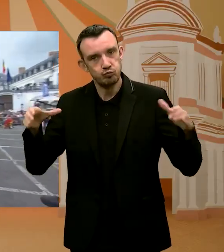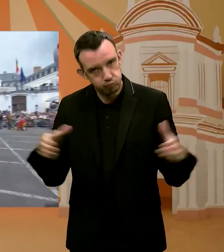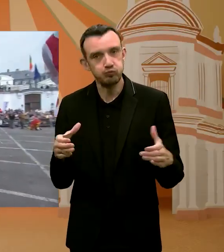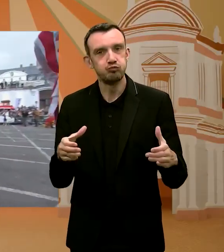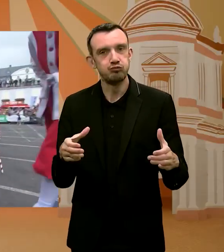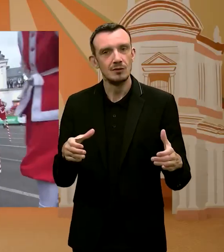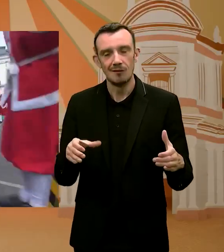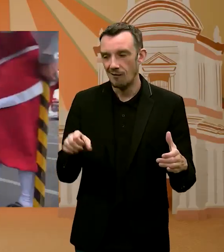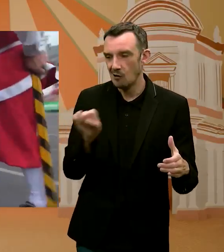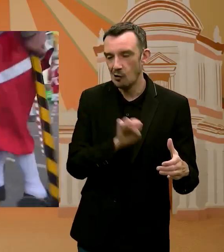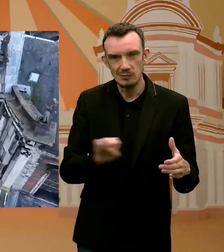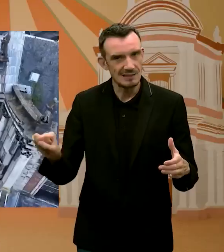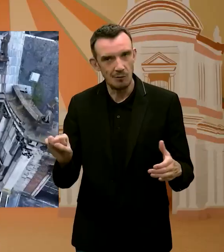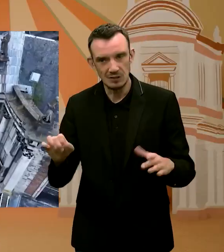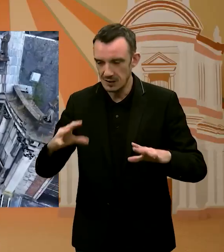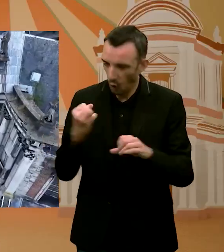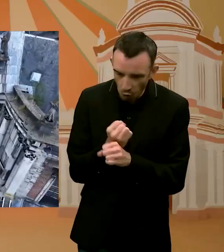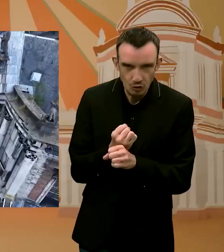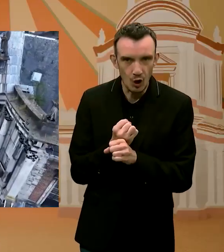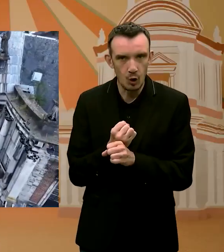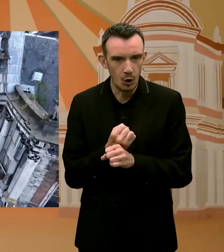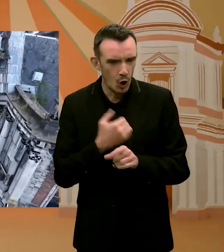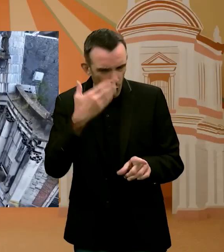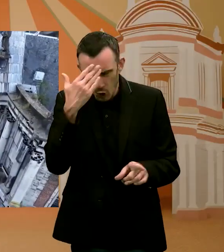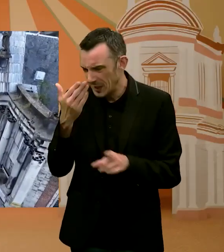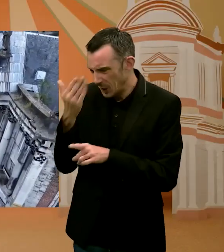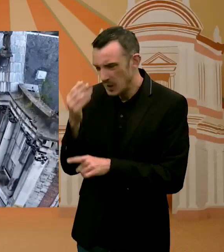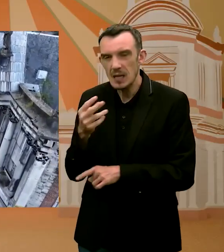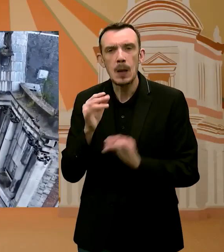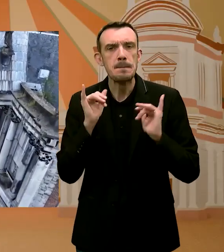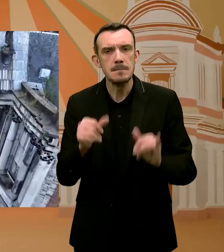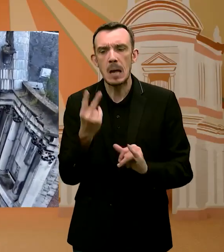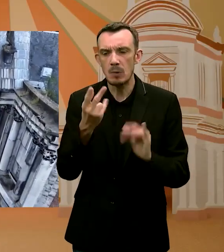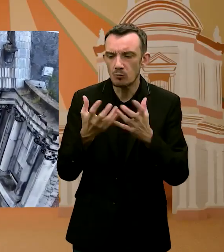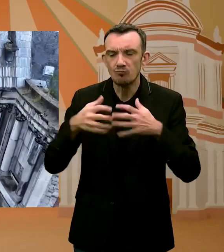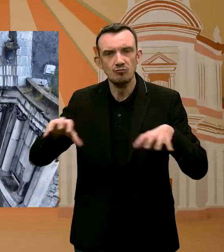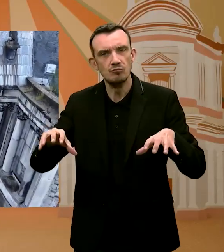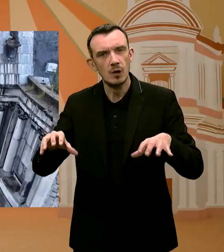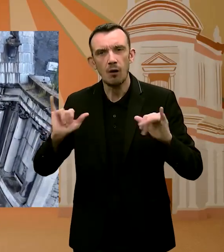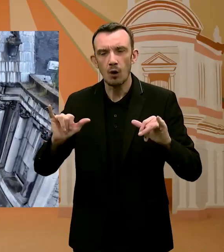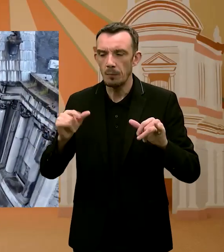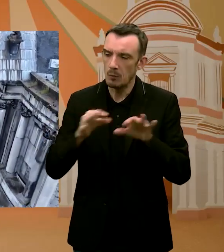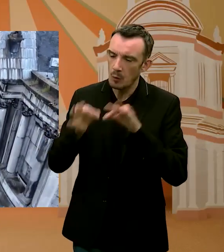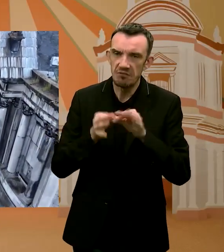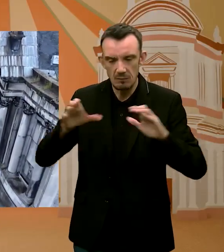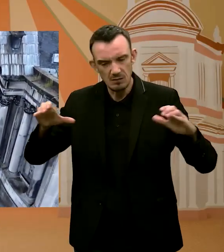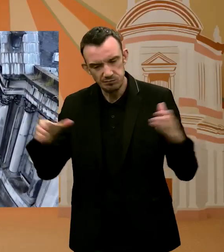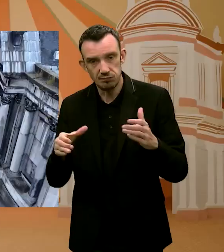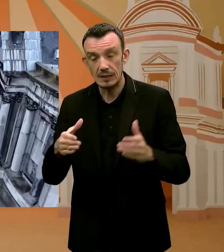ils se connaissent par cœur. Ça reste des moments d'humour où vraiment on dit mais allez, tombe, allez, ça suffit, maintenant